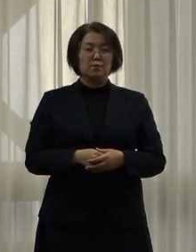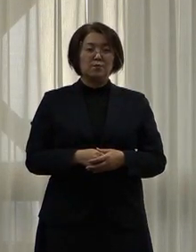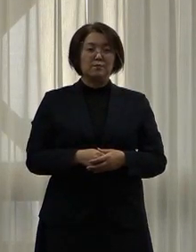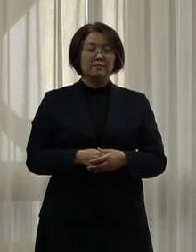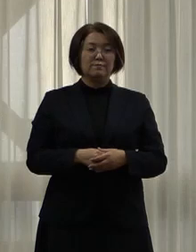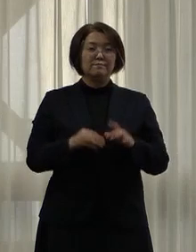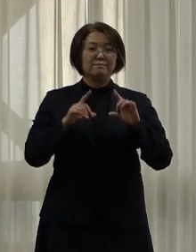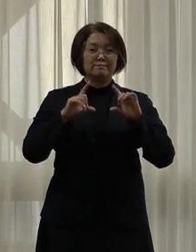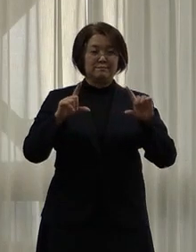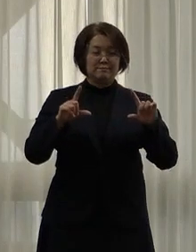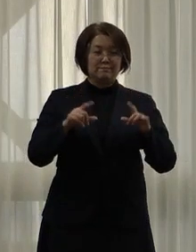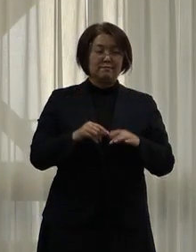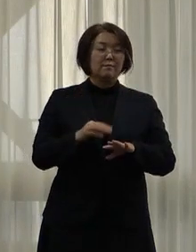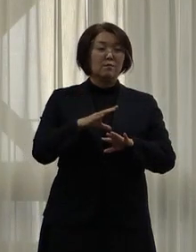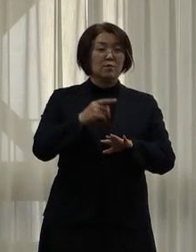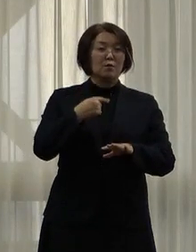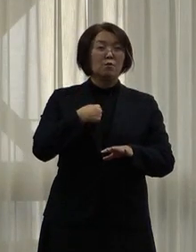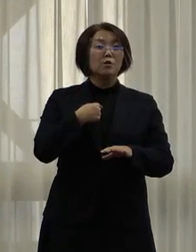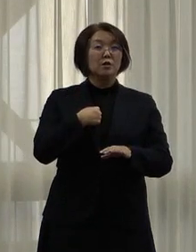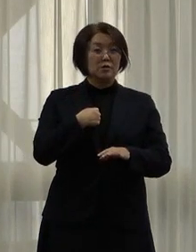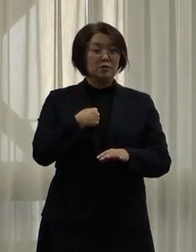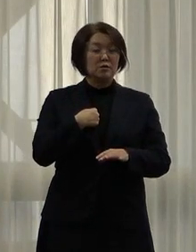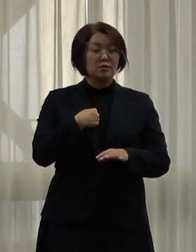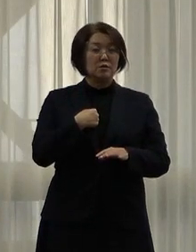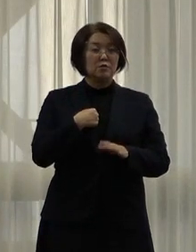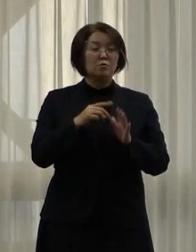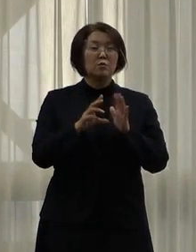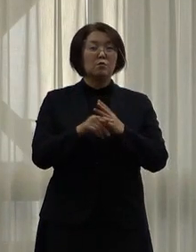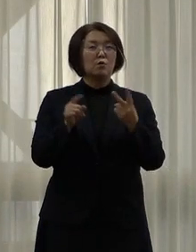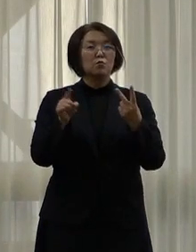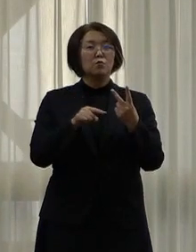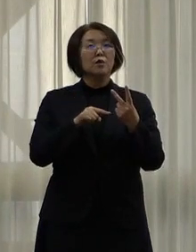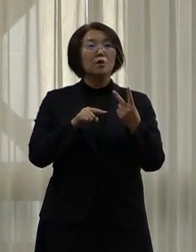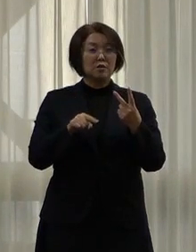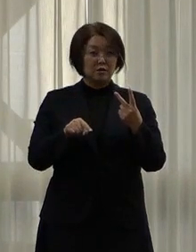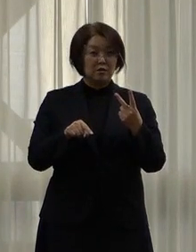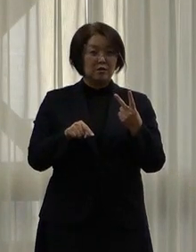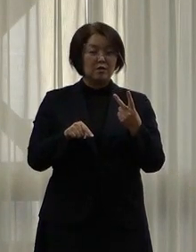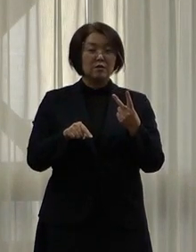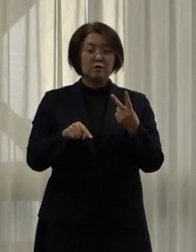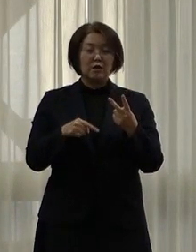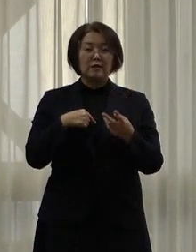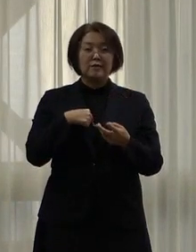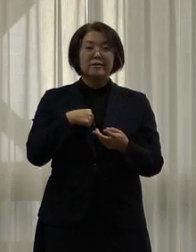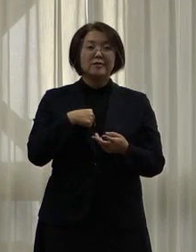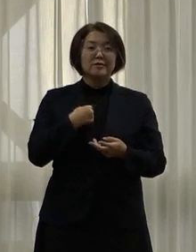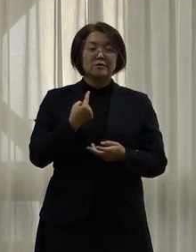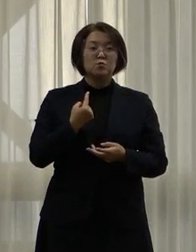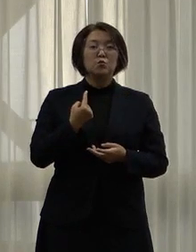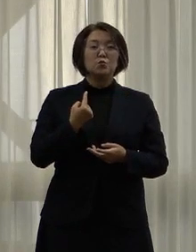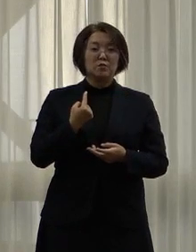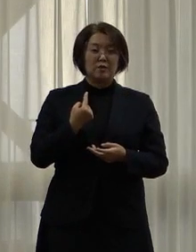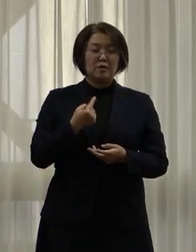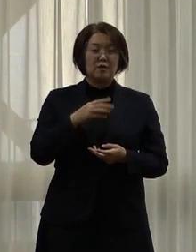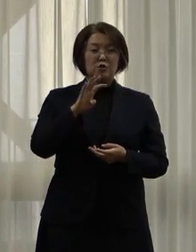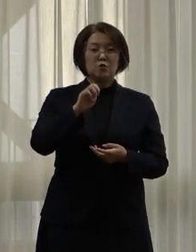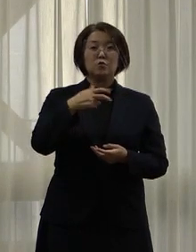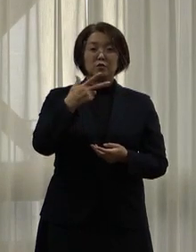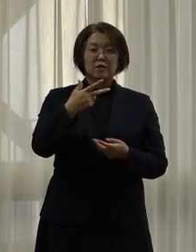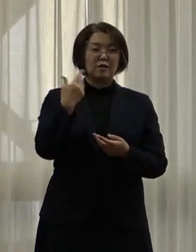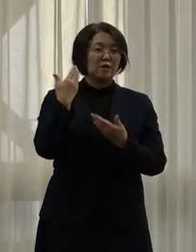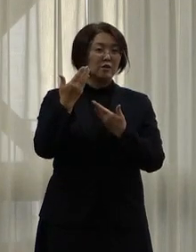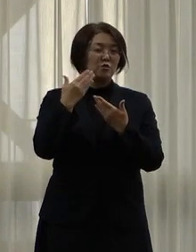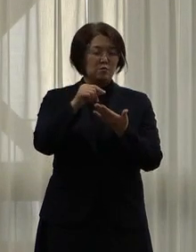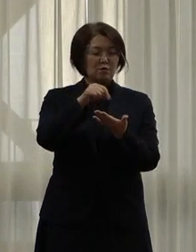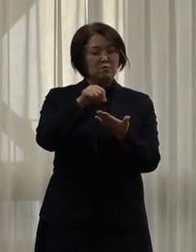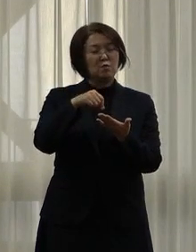まず私について言えば2人ですかね、自分で 47の質問について